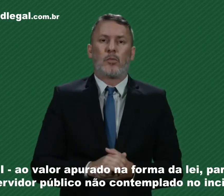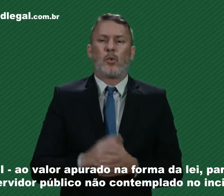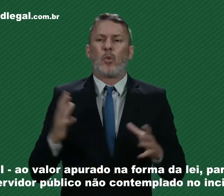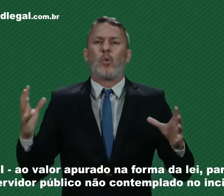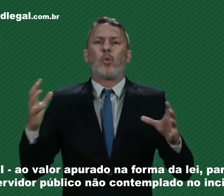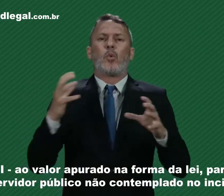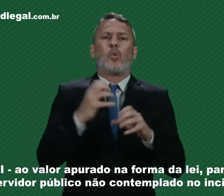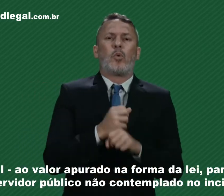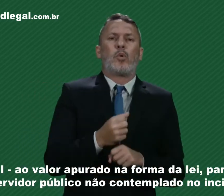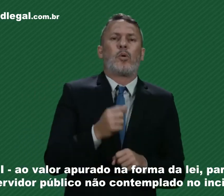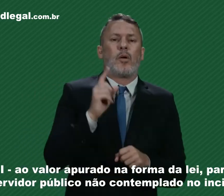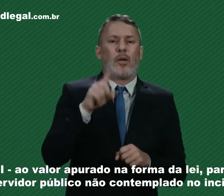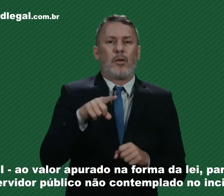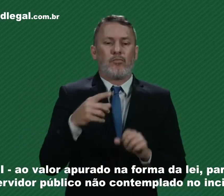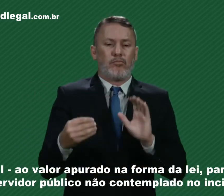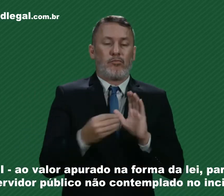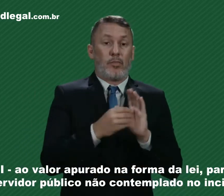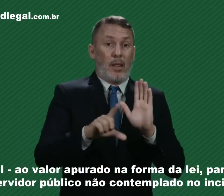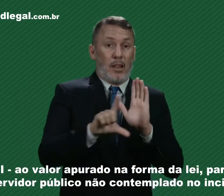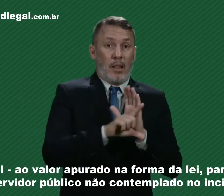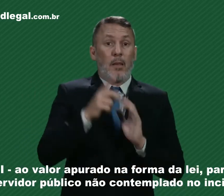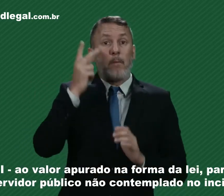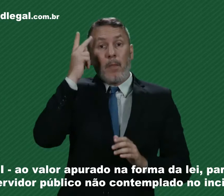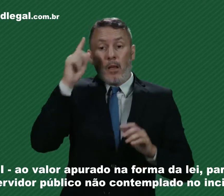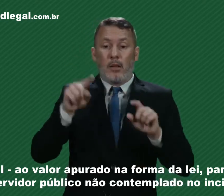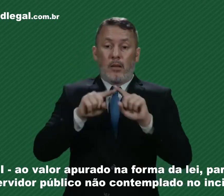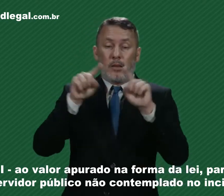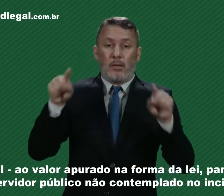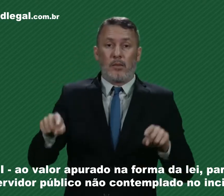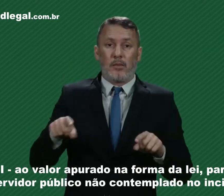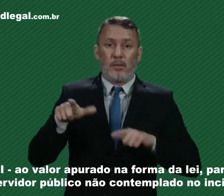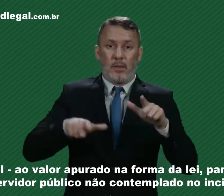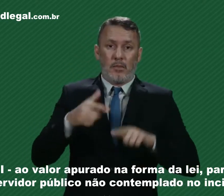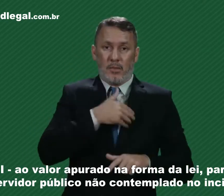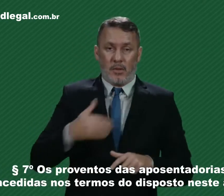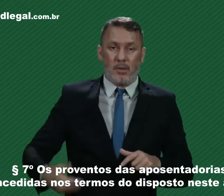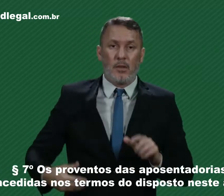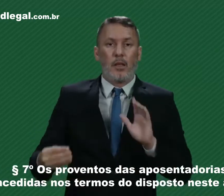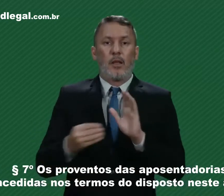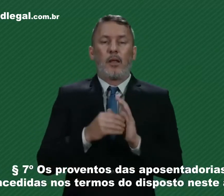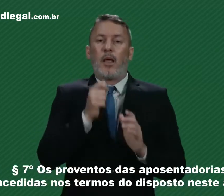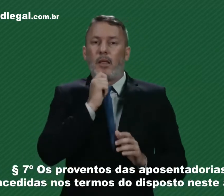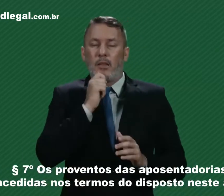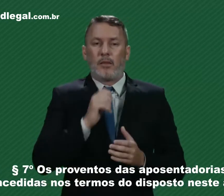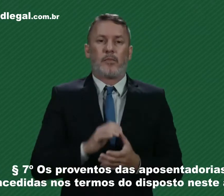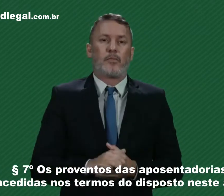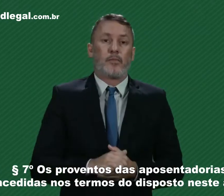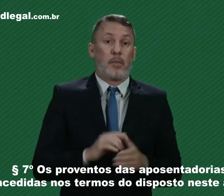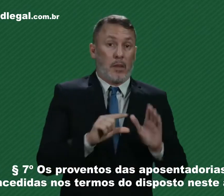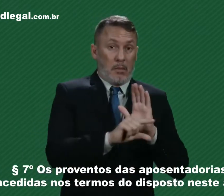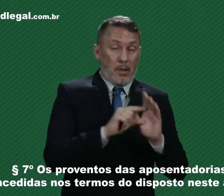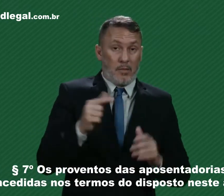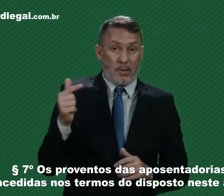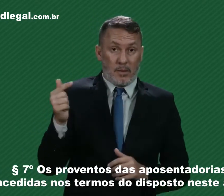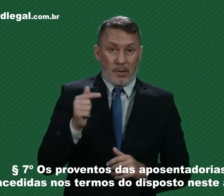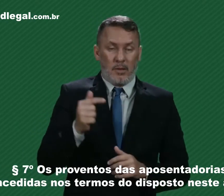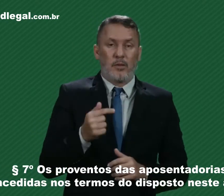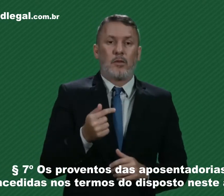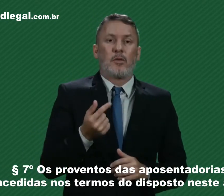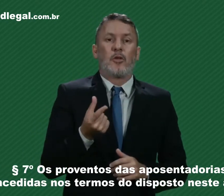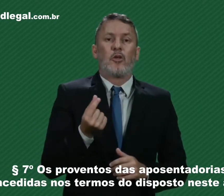valor apurado na forma da lei para o servidor público não contemplado no inciso 1. Parágrafo 7º. Os proventos